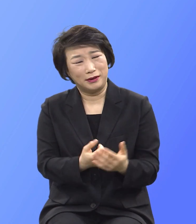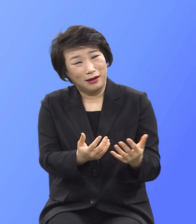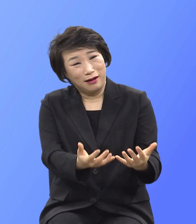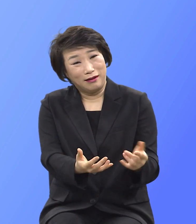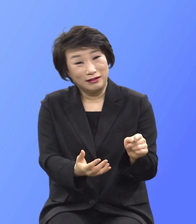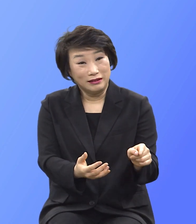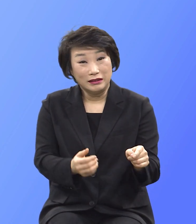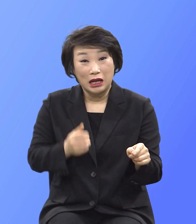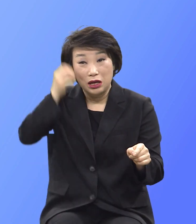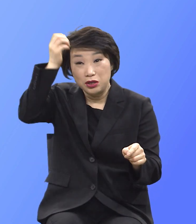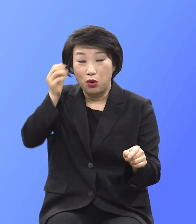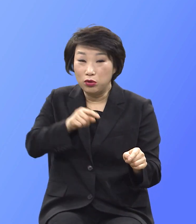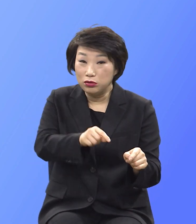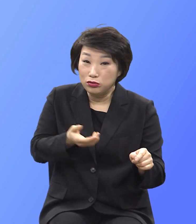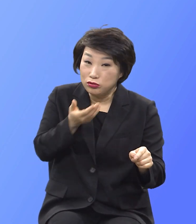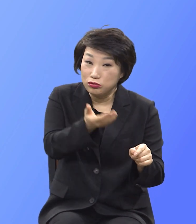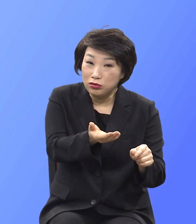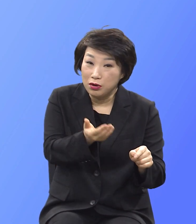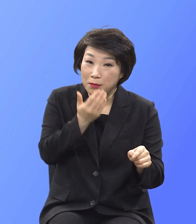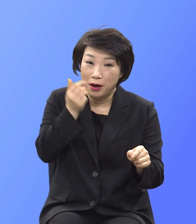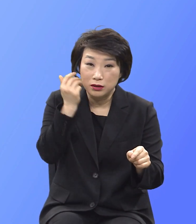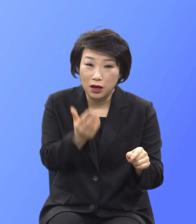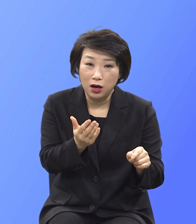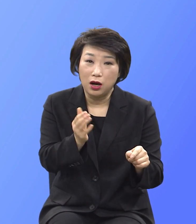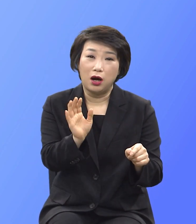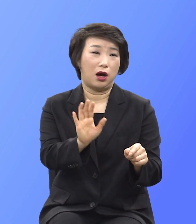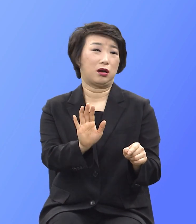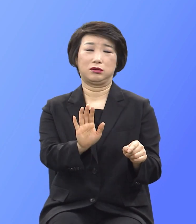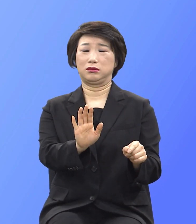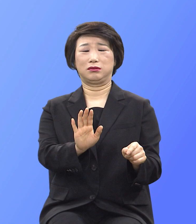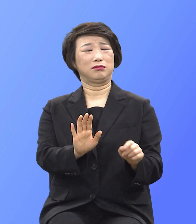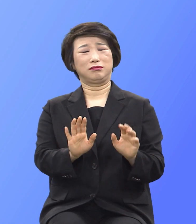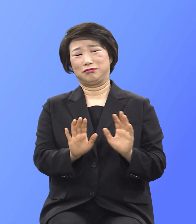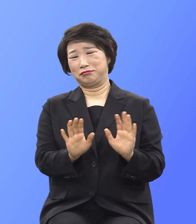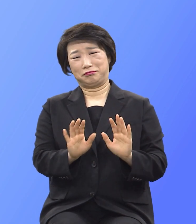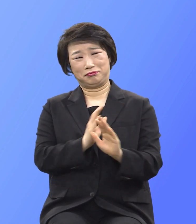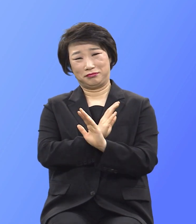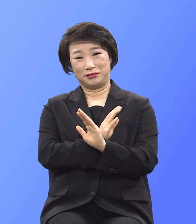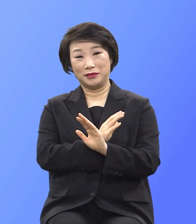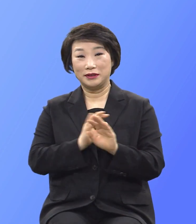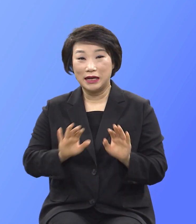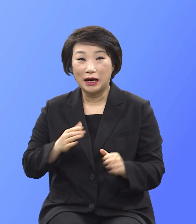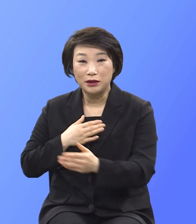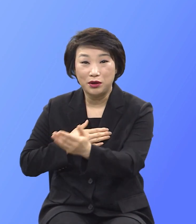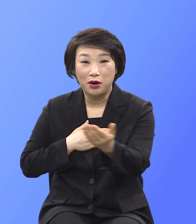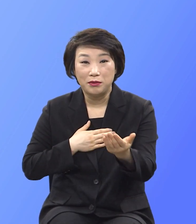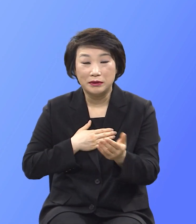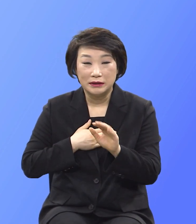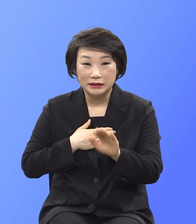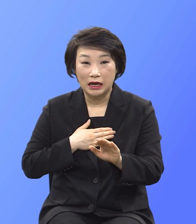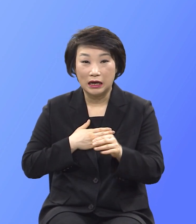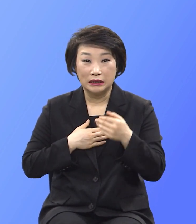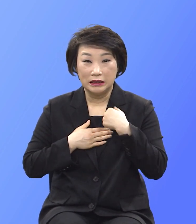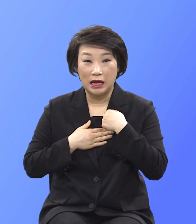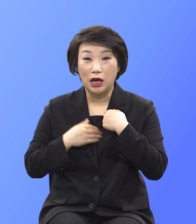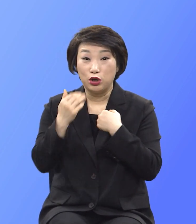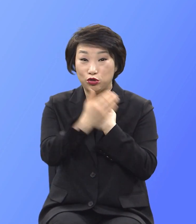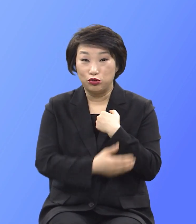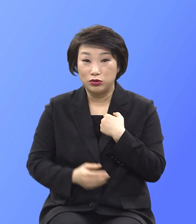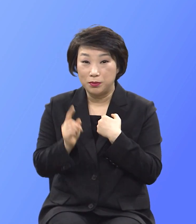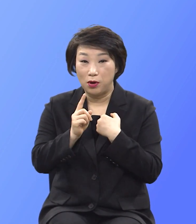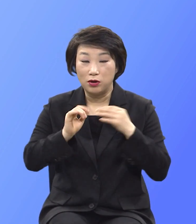어떻게 내 영혼을 그 지경으로 만들 수 있느냐 이 말이에요. 여러분 당신의